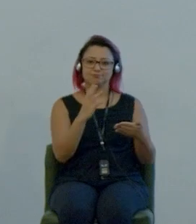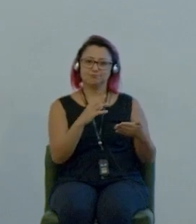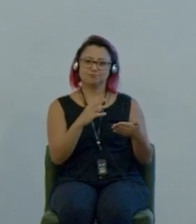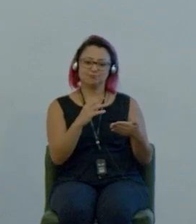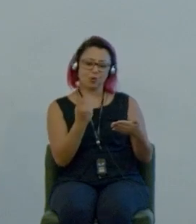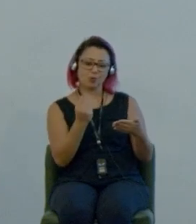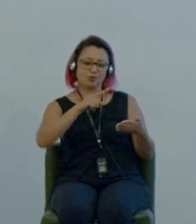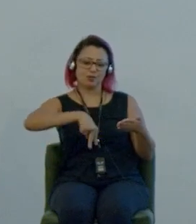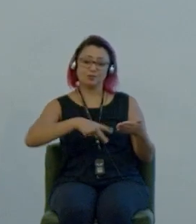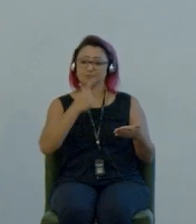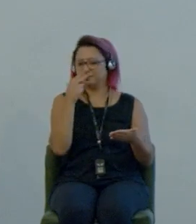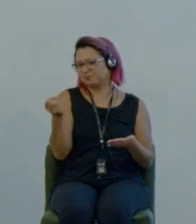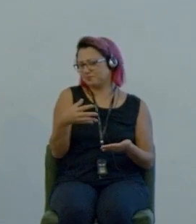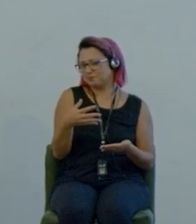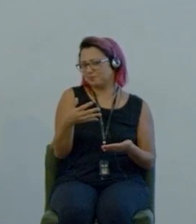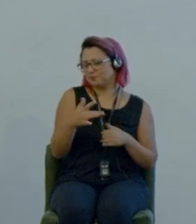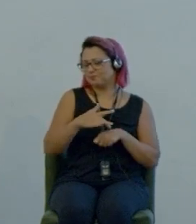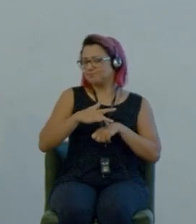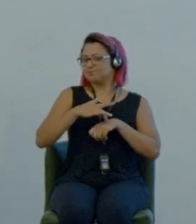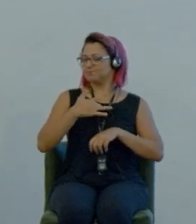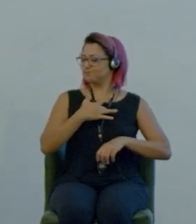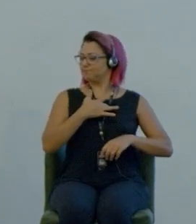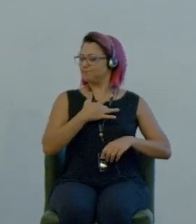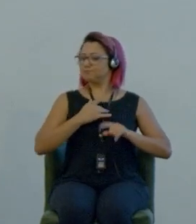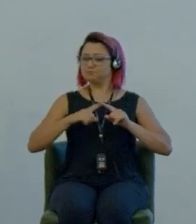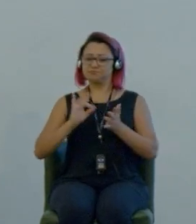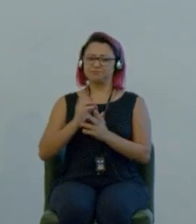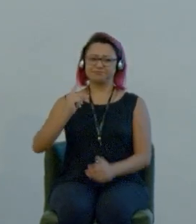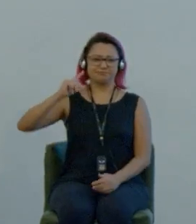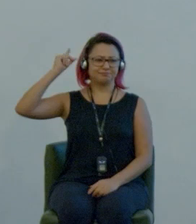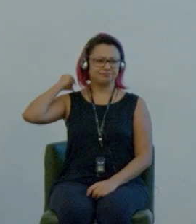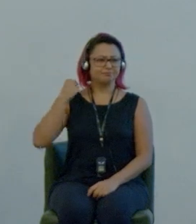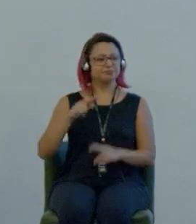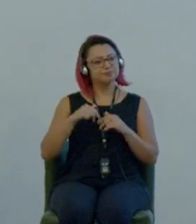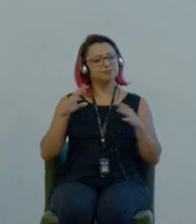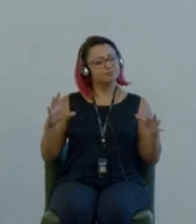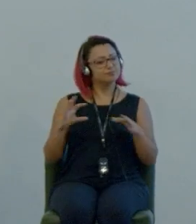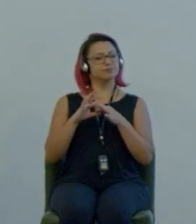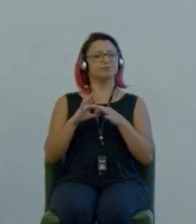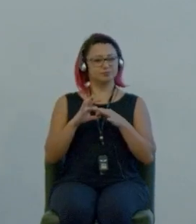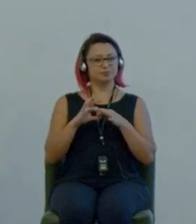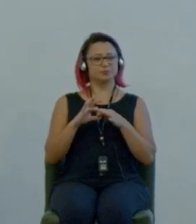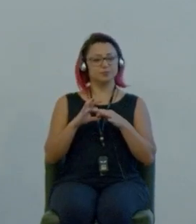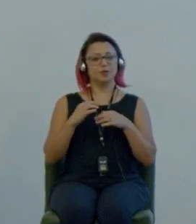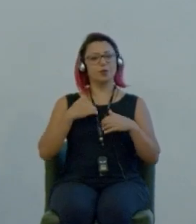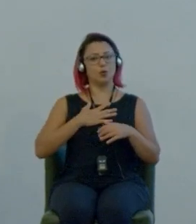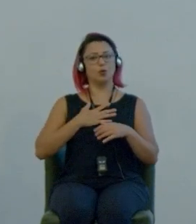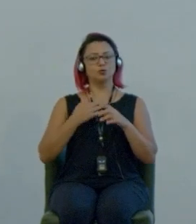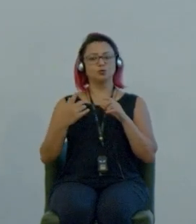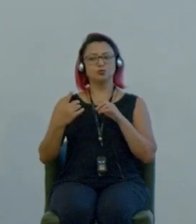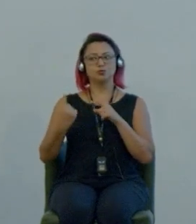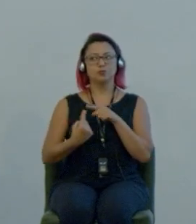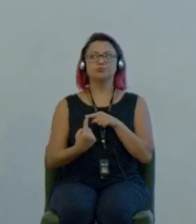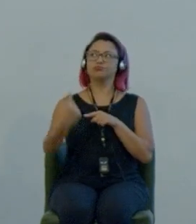nous touchent, mais en fait qui sont très anciennes. Et moi, c'est ça qui m'intéresse, c'est de faire le lien avec ces choses très anciennes. Donc pour vous dire, on fait quelque chose qui a l'air très étrange,